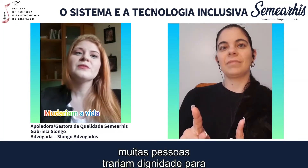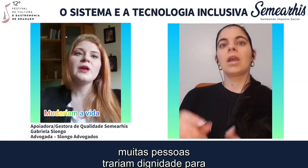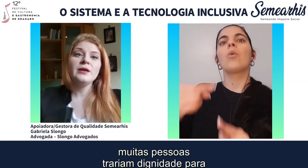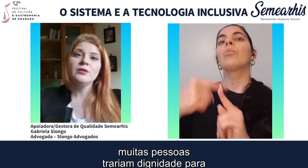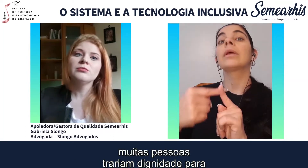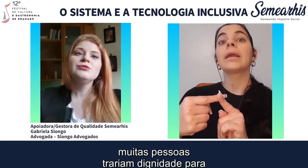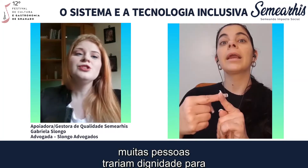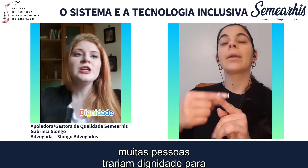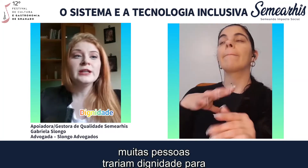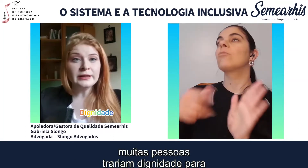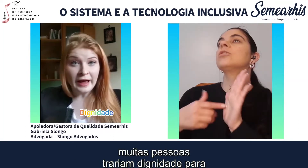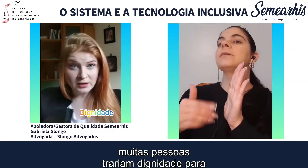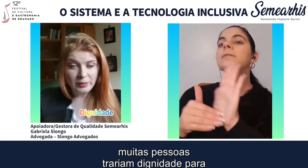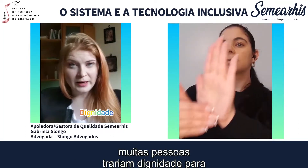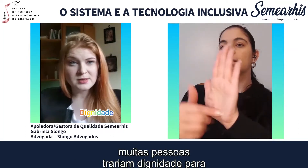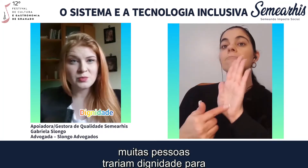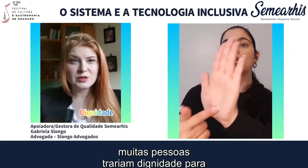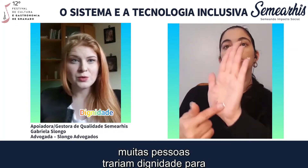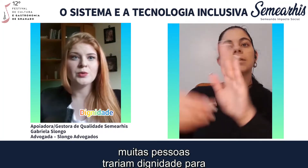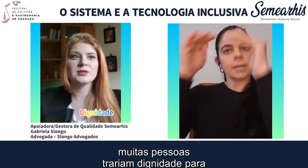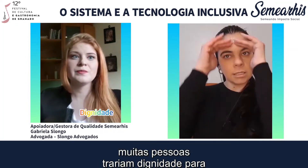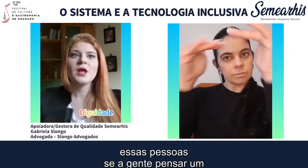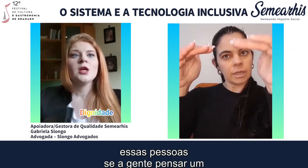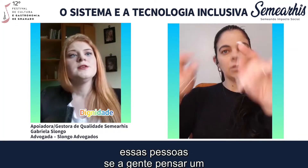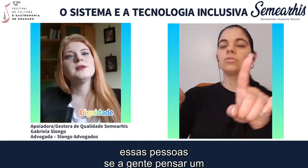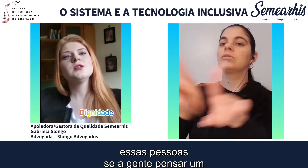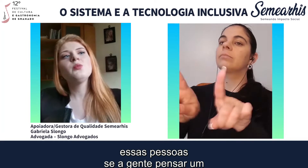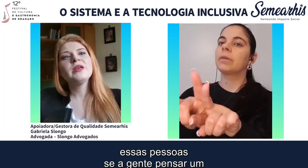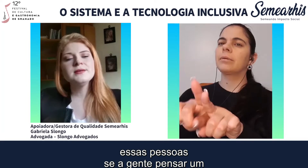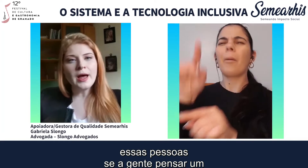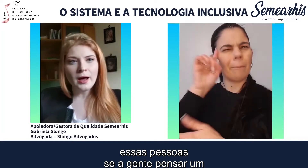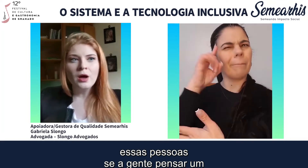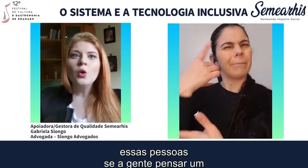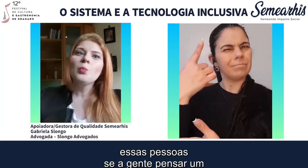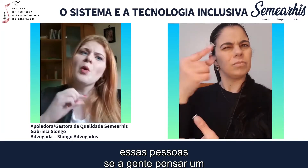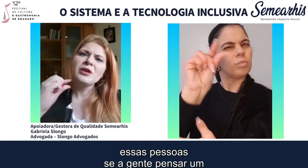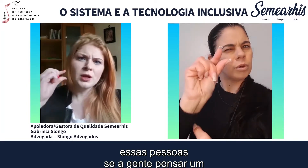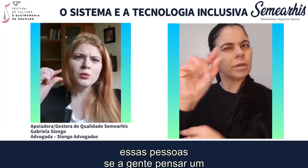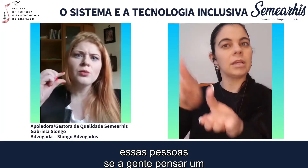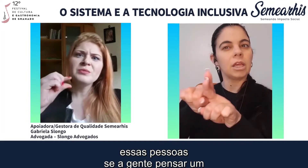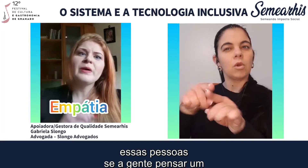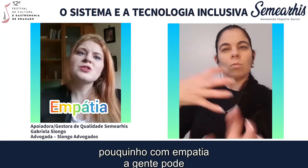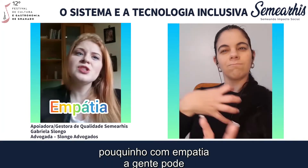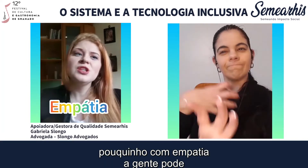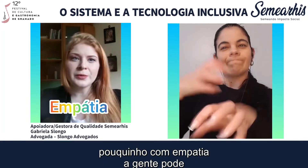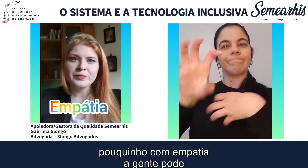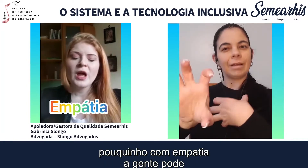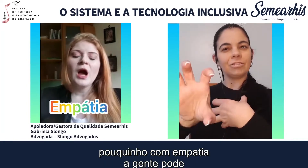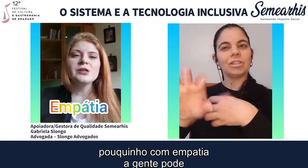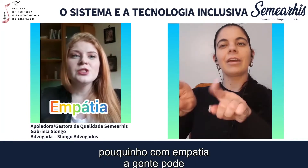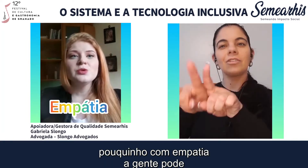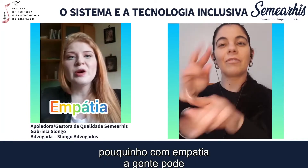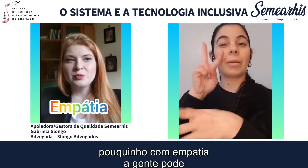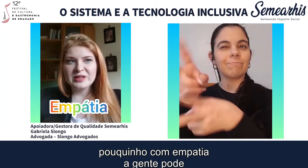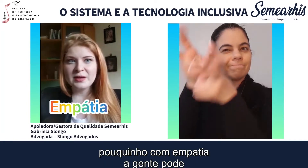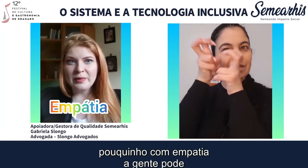pessoas, trariam dignidade para essas pessoas. Se a gente pensar um pouquinho com empatia,